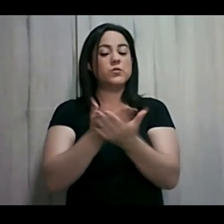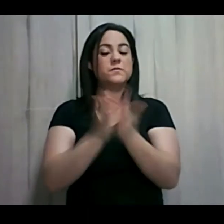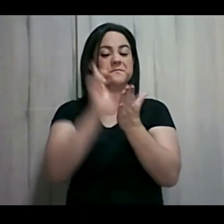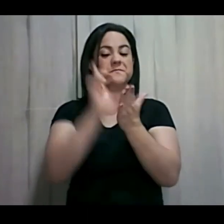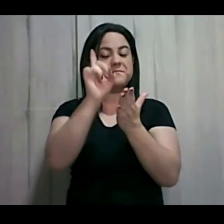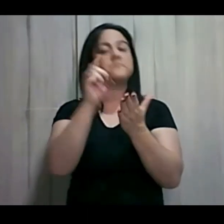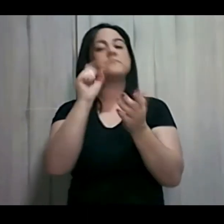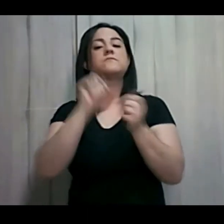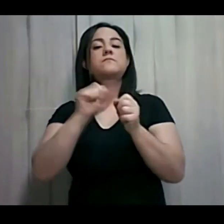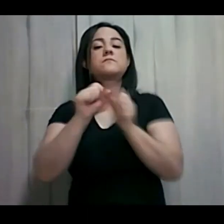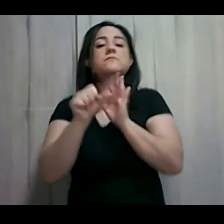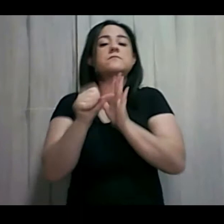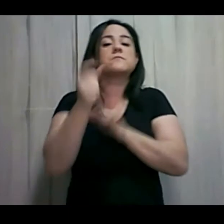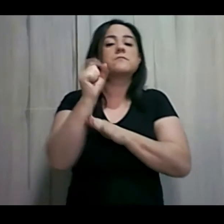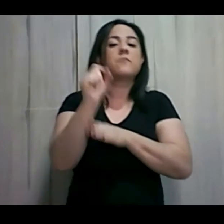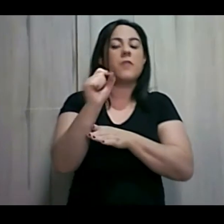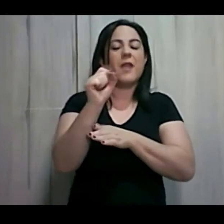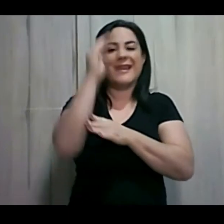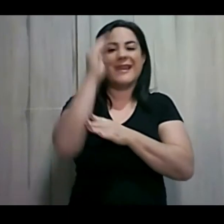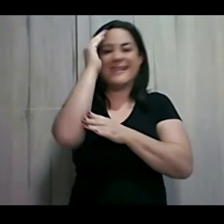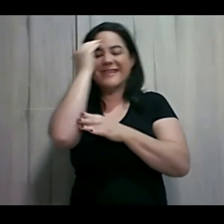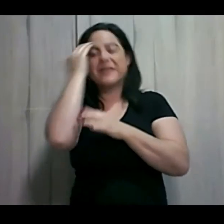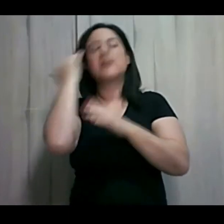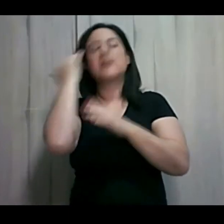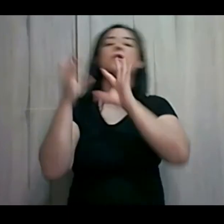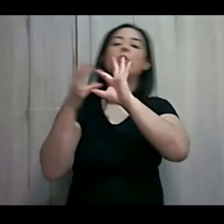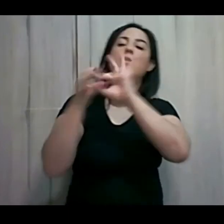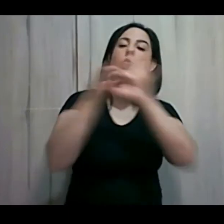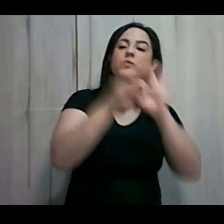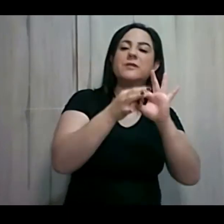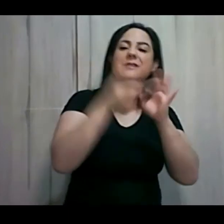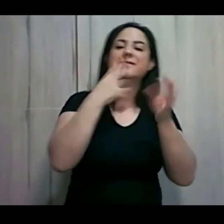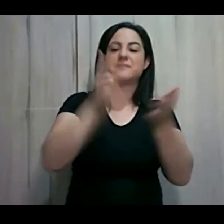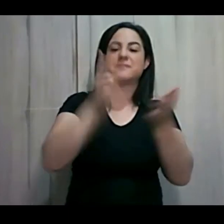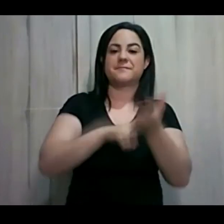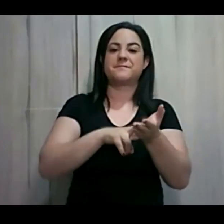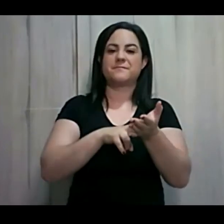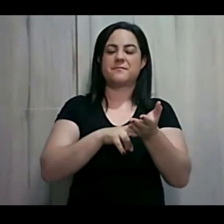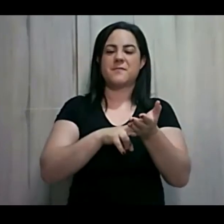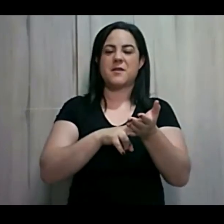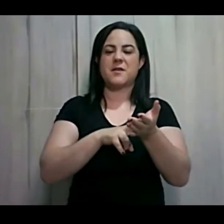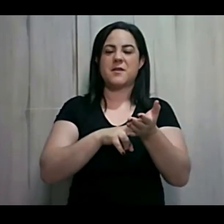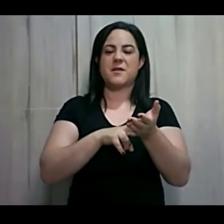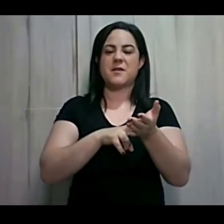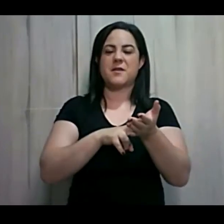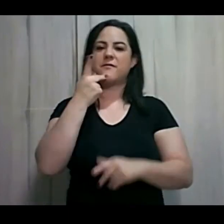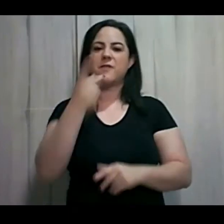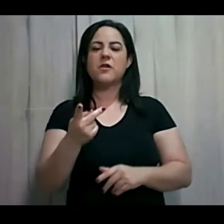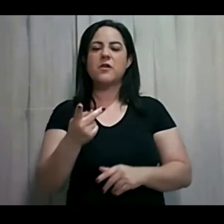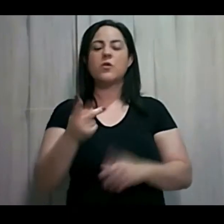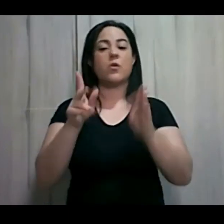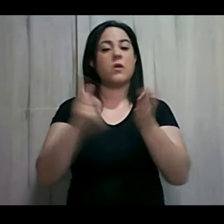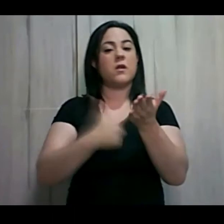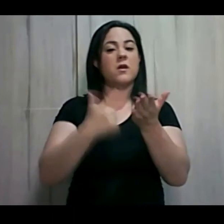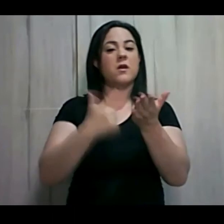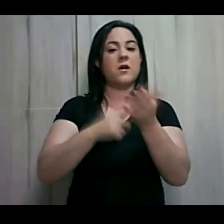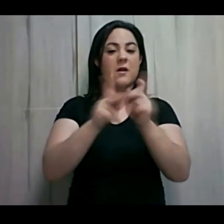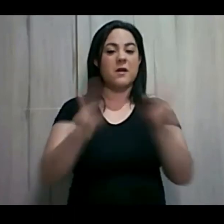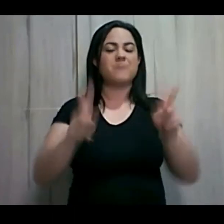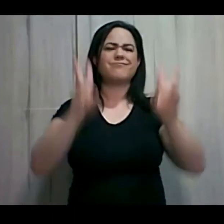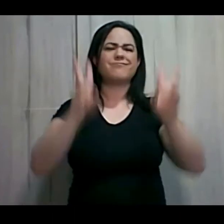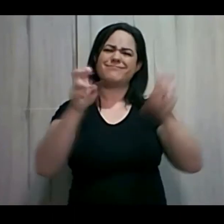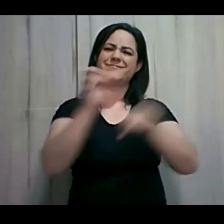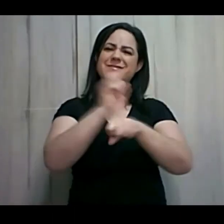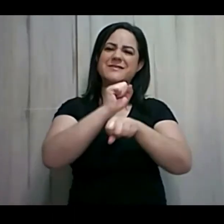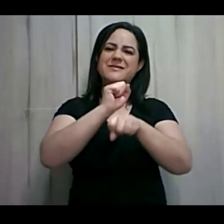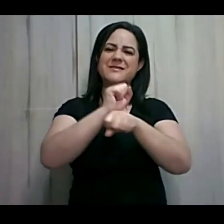é entender o contexto da carta. Já falamos que o livro de Apocalipse é um livro de esperança, e